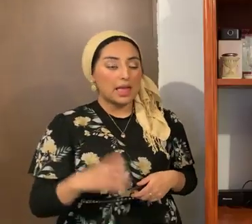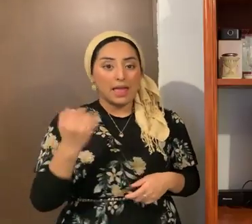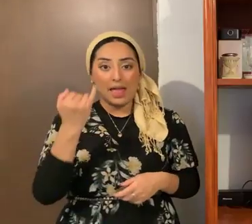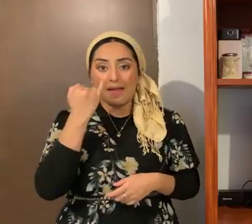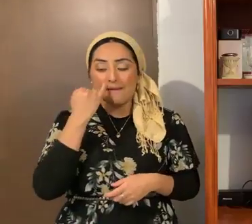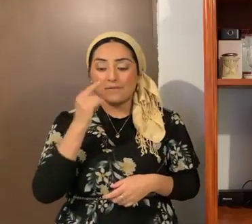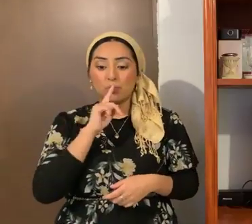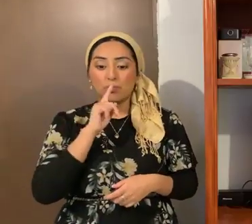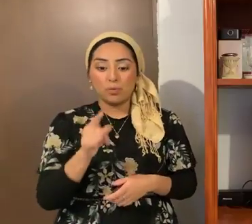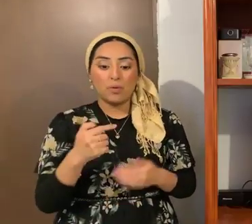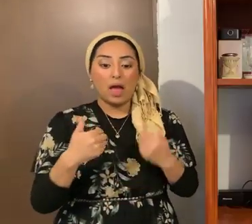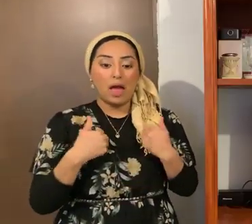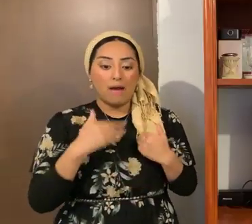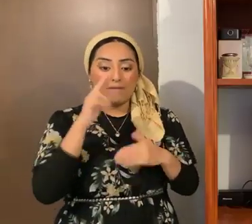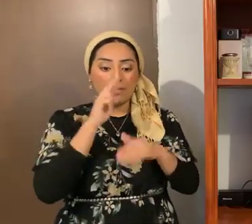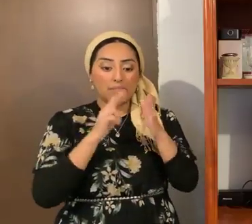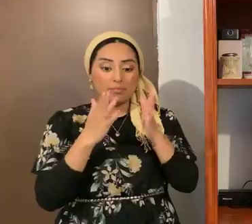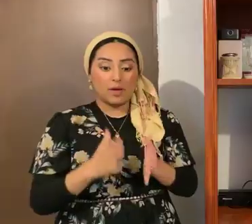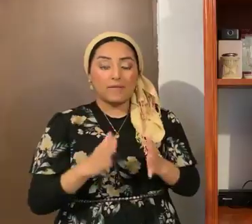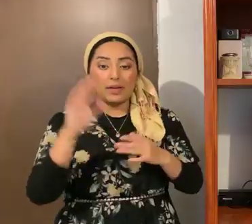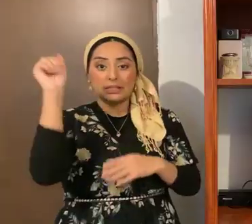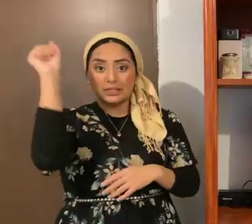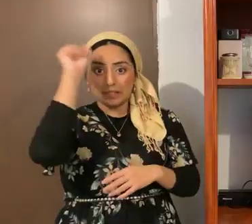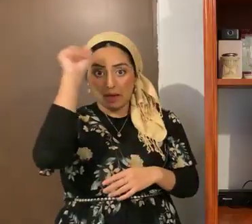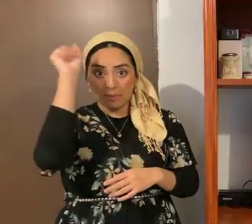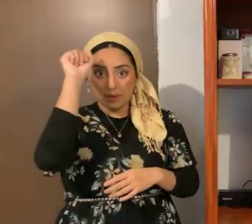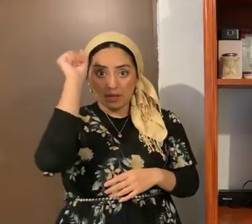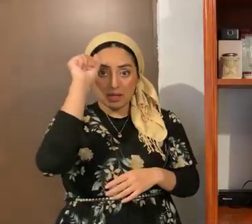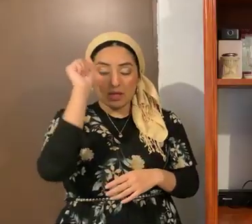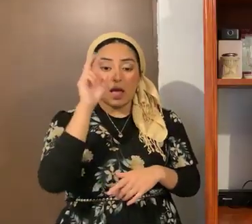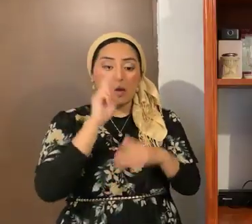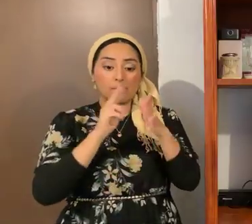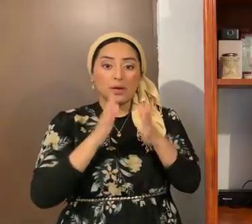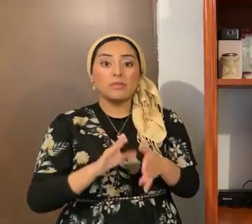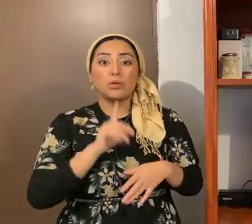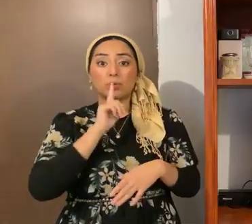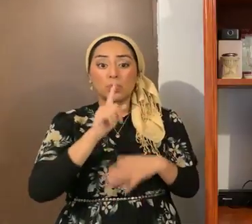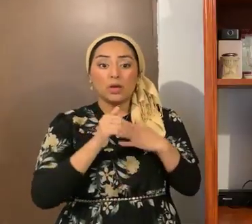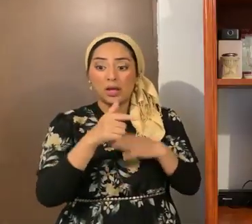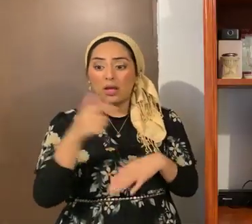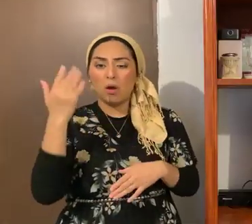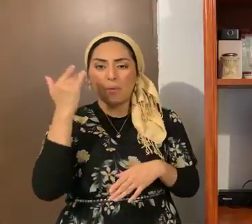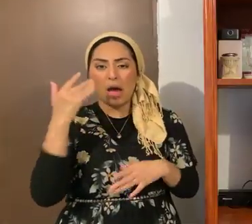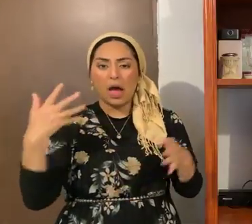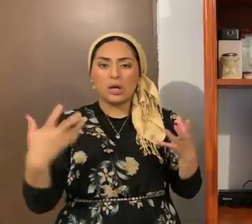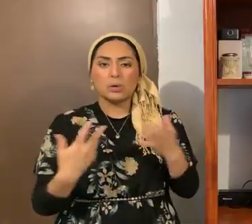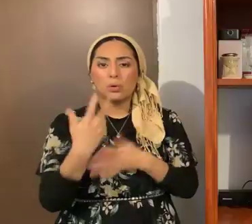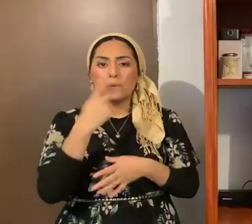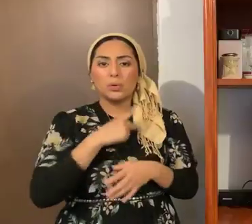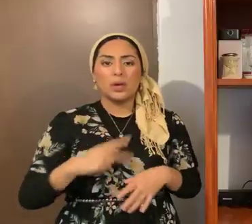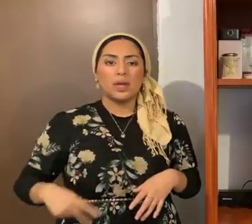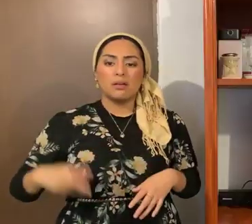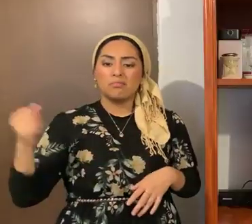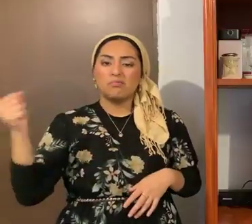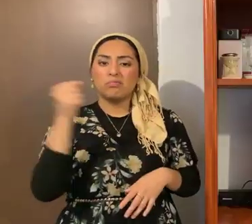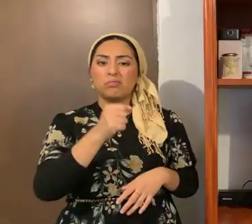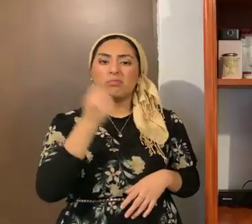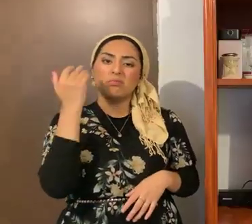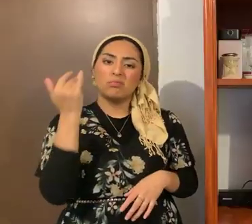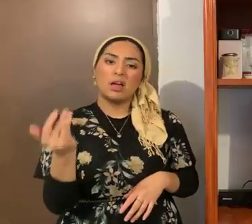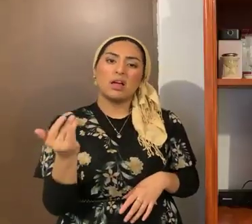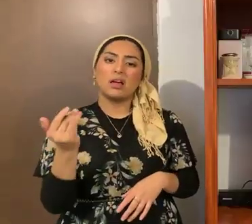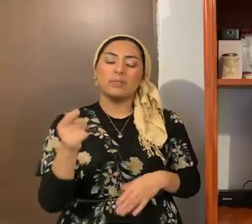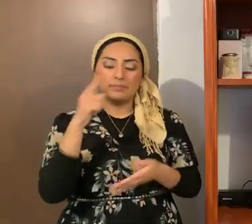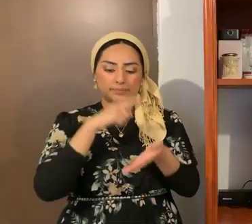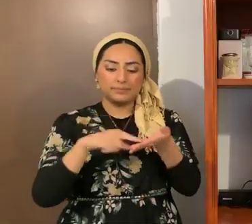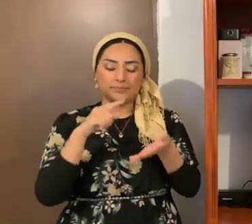un profeta aquí en el caso de Samuel, si había un profeta que los guiaba, por qué nombrar rey? ¿Por qué? Vamos a